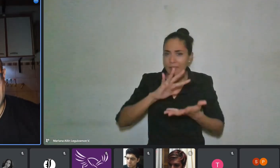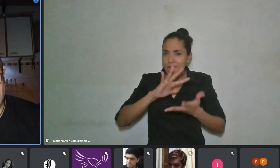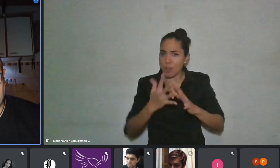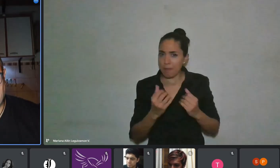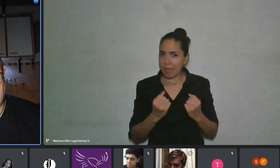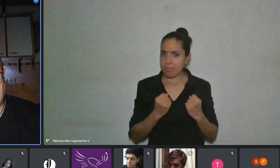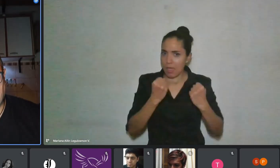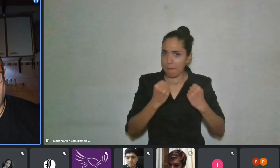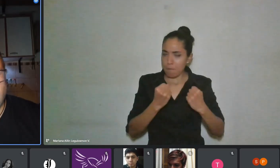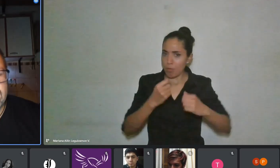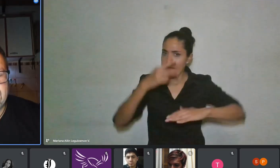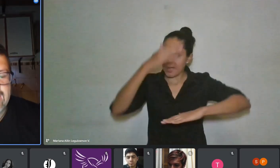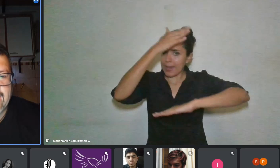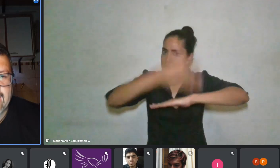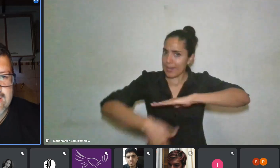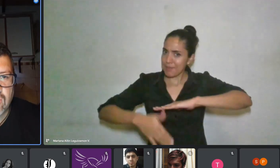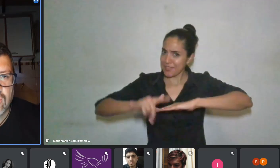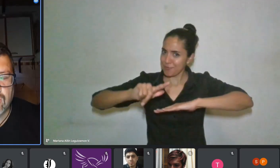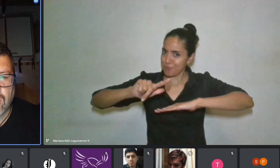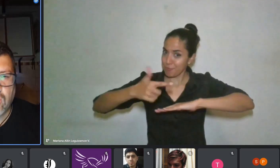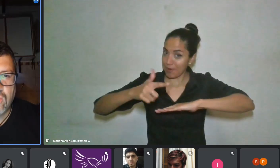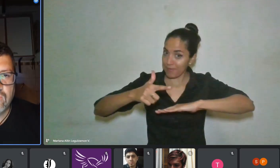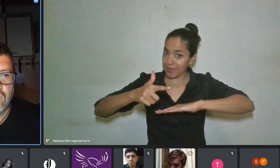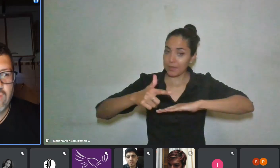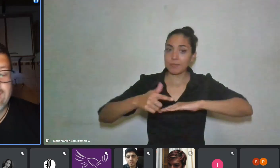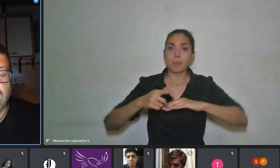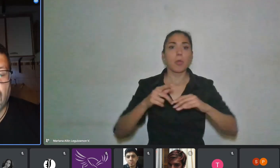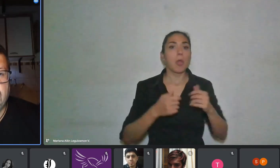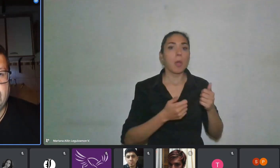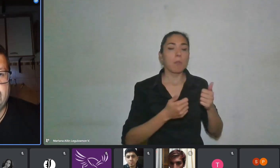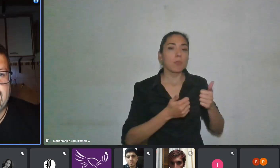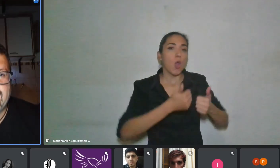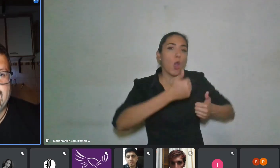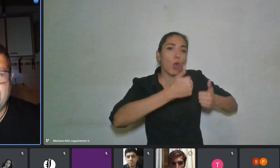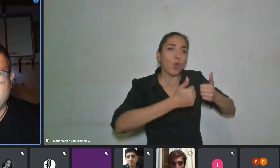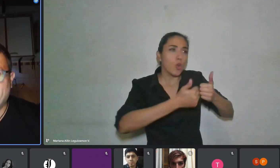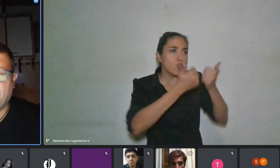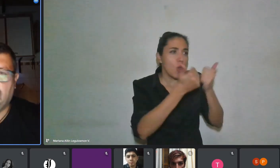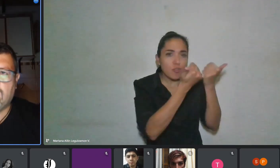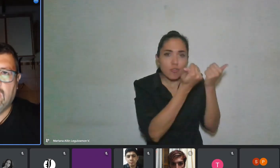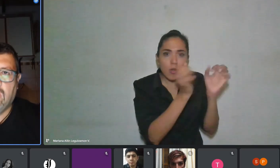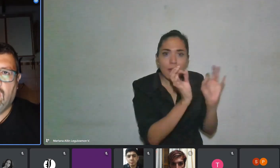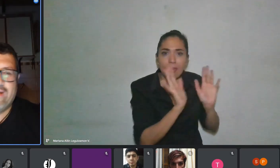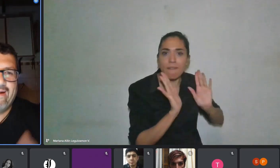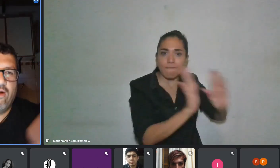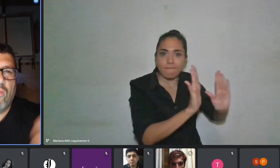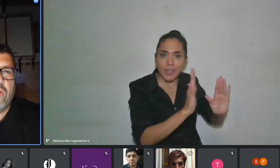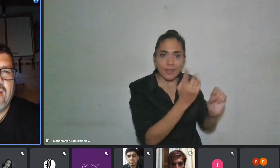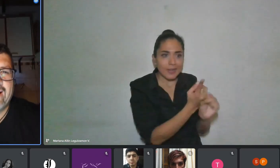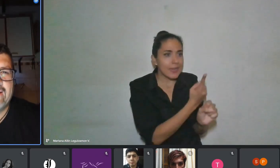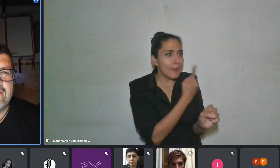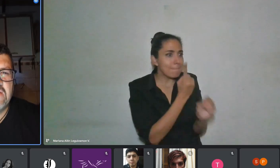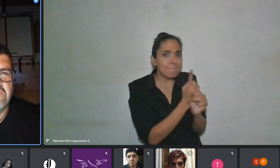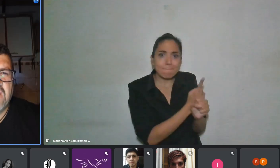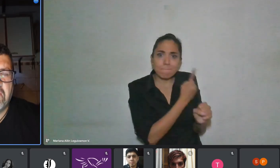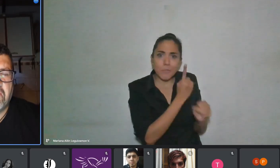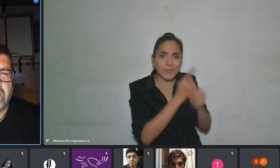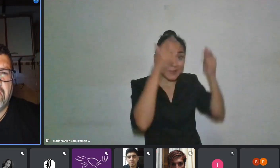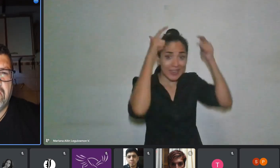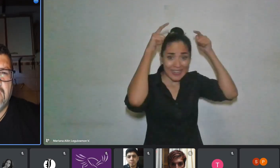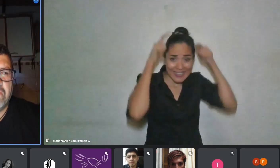poder, no tenía casi control, no nadie lo podía frenar, digamos, lo que eran los monarcas tenían